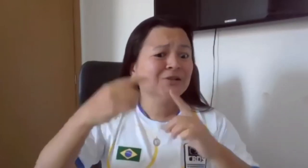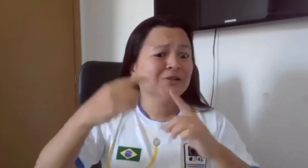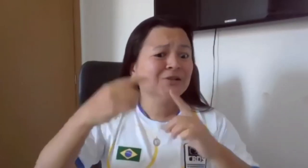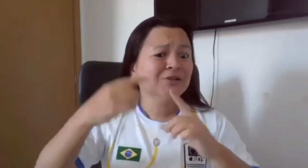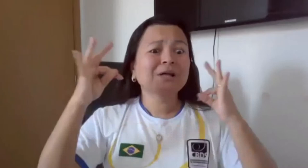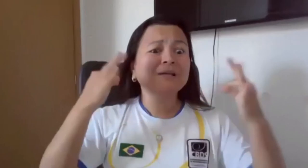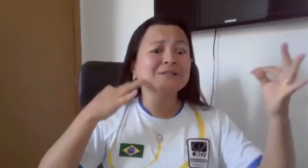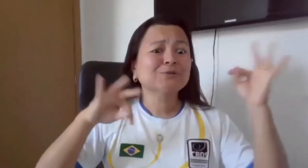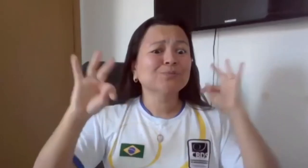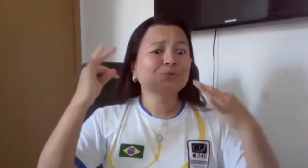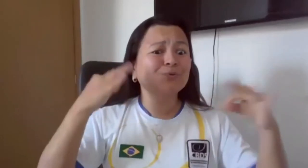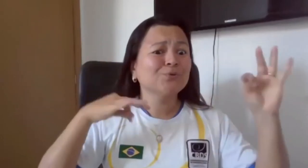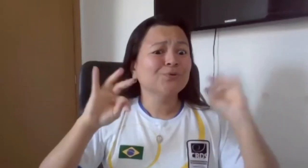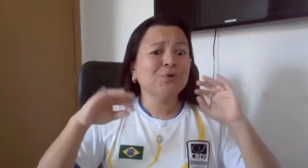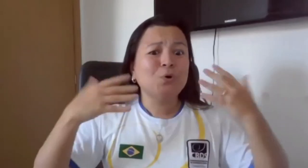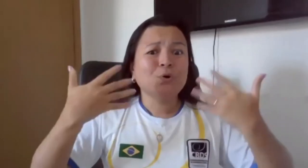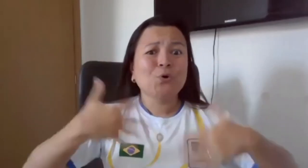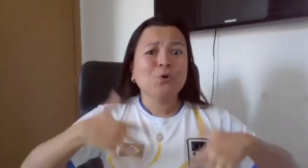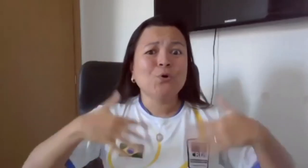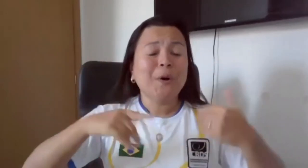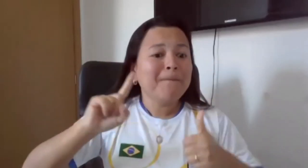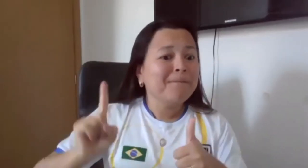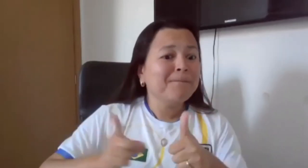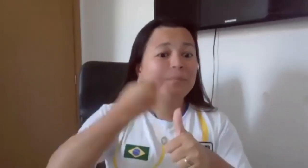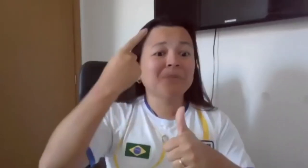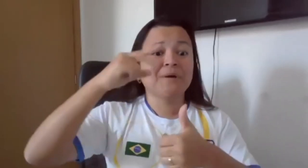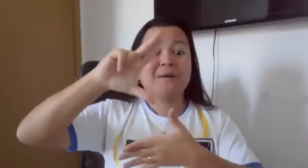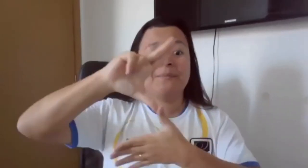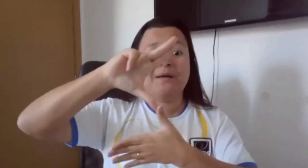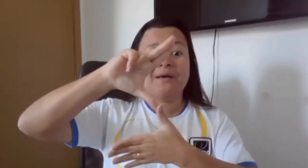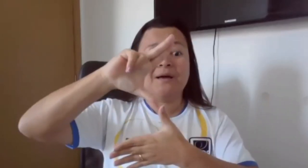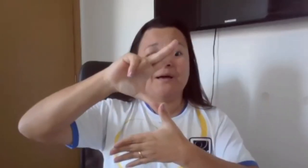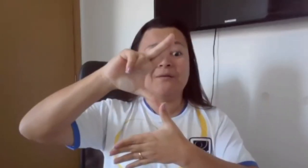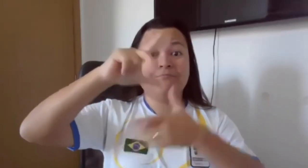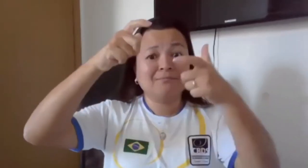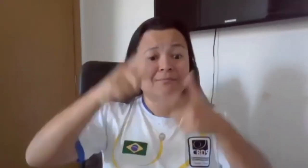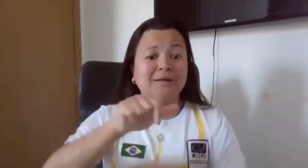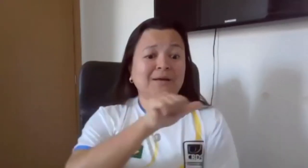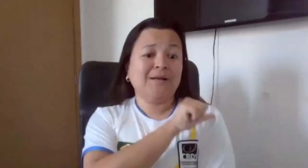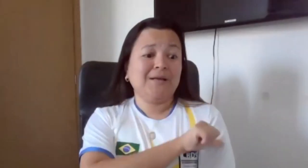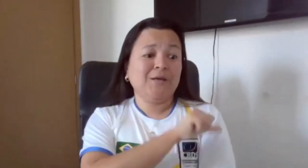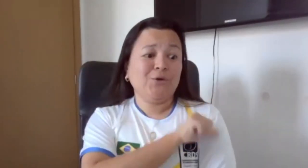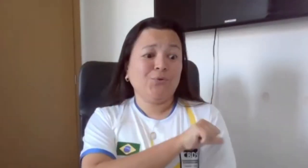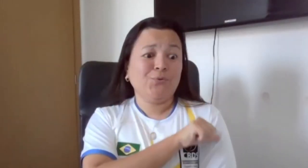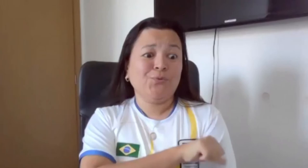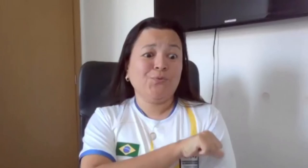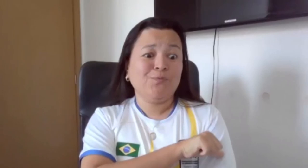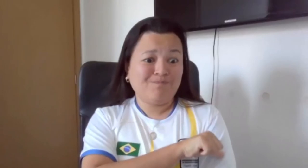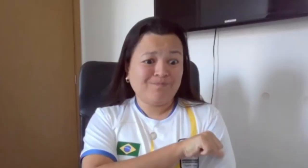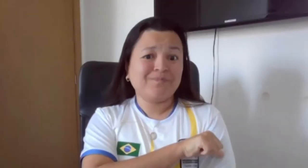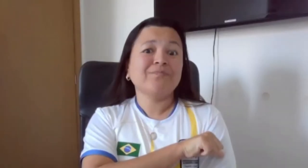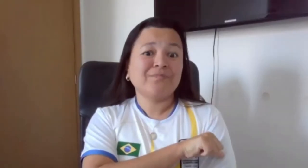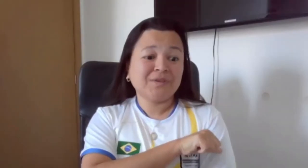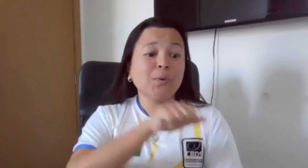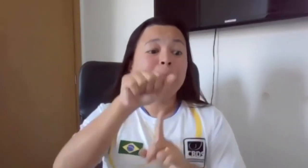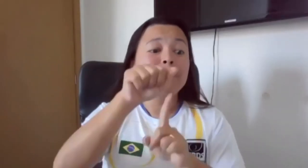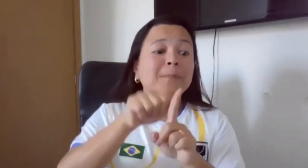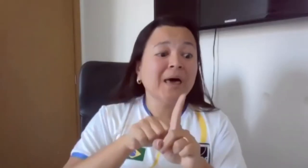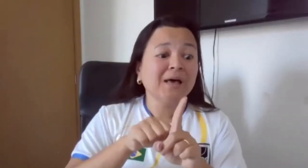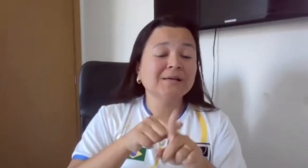países, mais de 5 mil atletas. Então, isso impacta tanto na questão do esporte como na questão de turismo. Vai ser a primeira vez